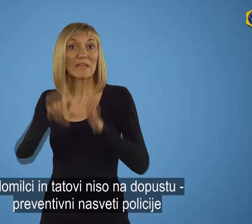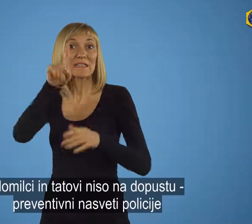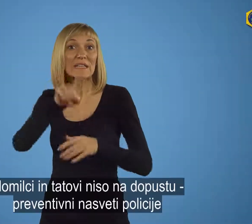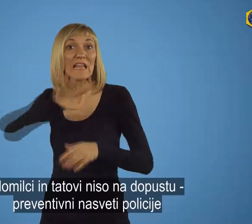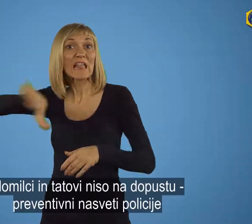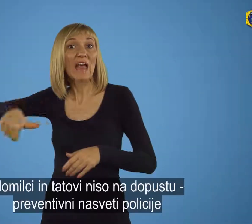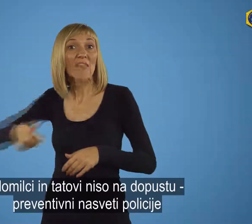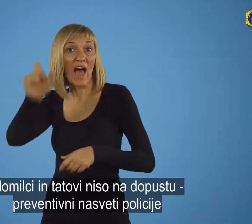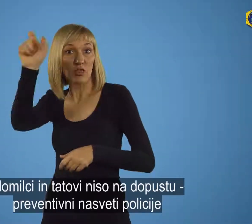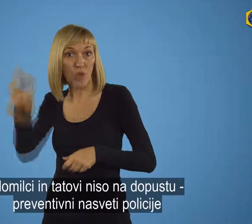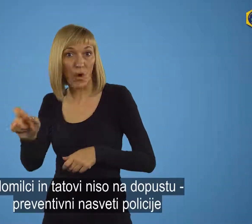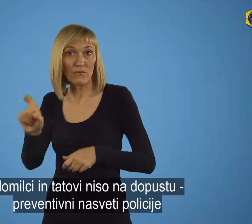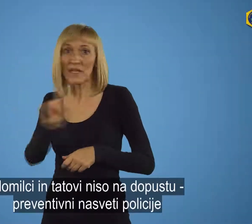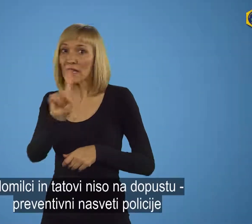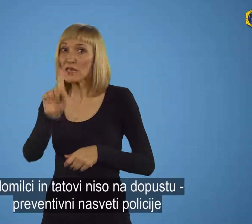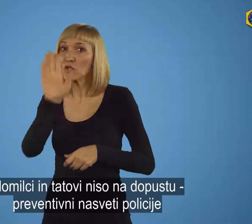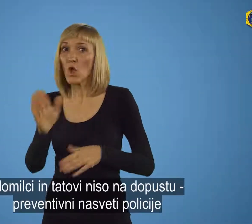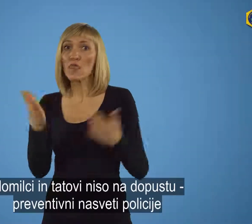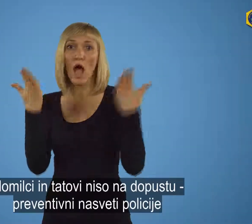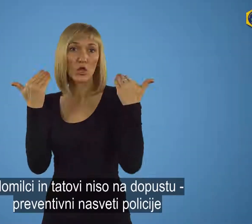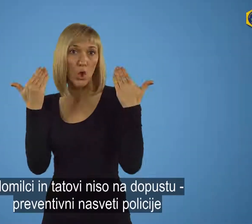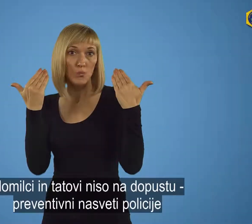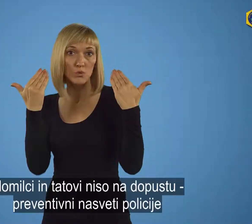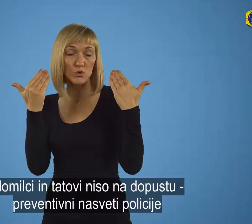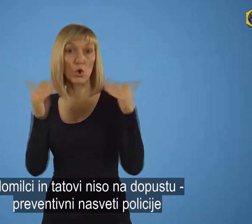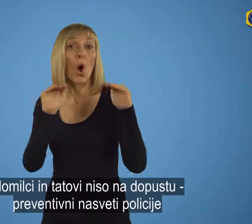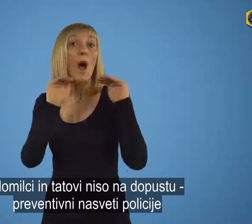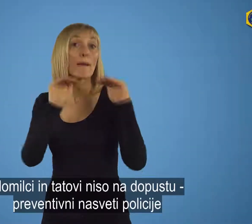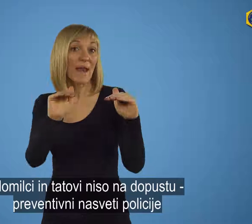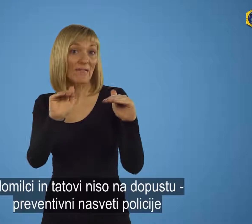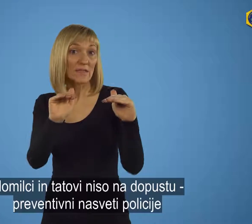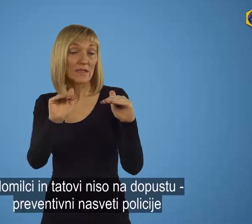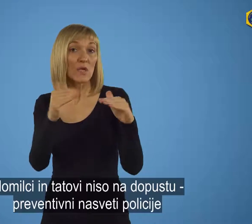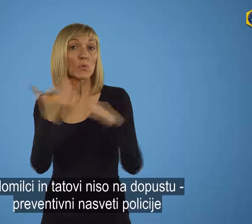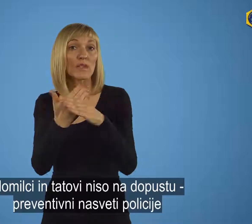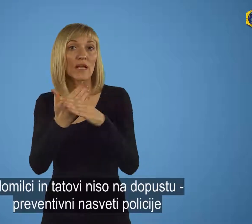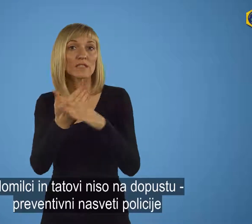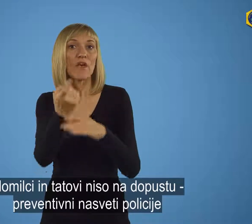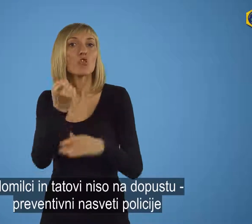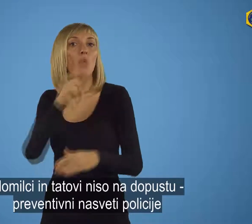Vlomilci in tatovi niso na dopustu. Preventivni nasveti policije.